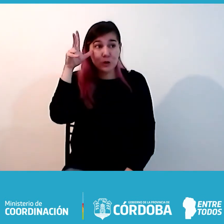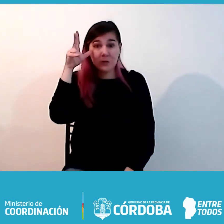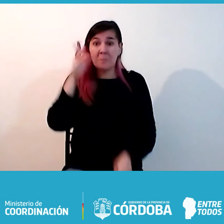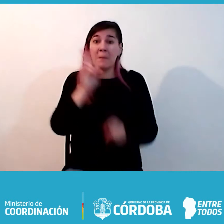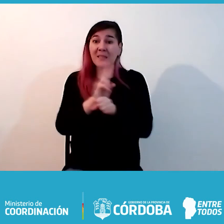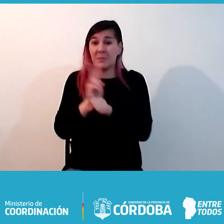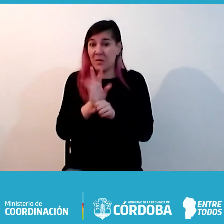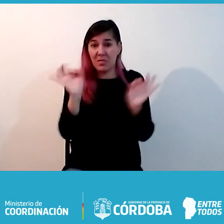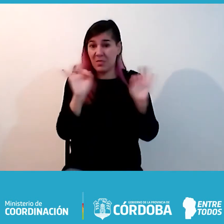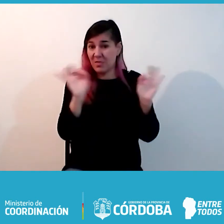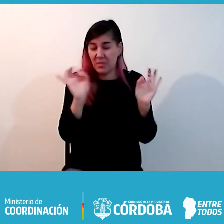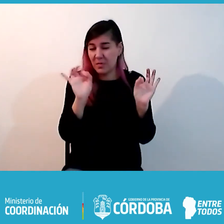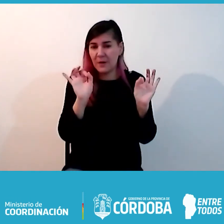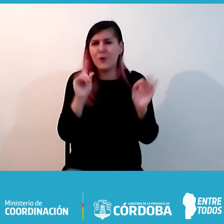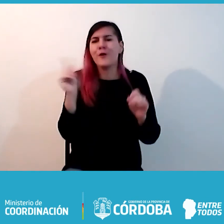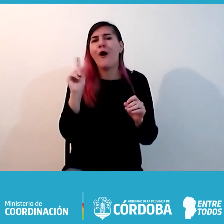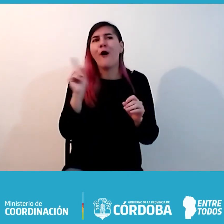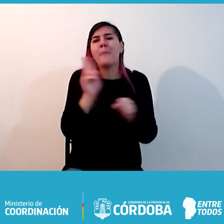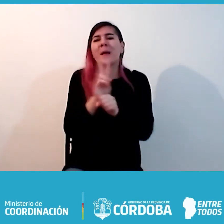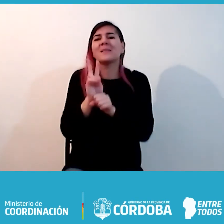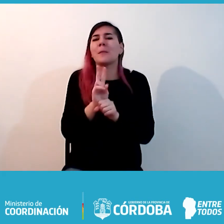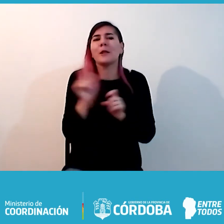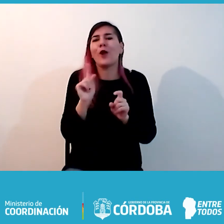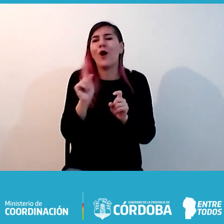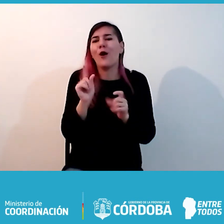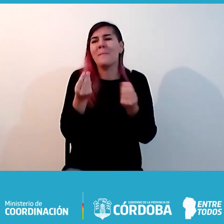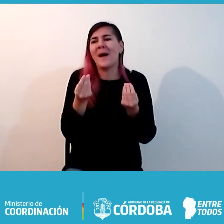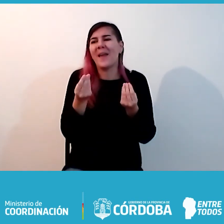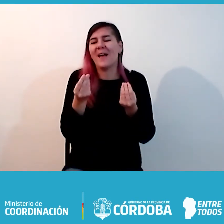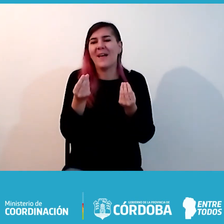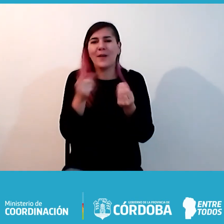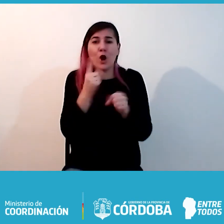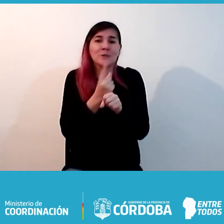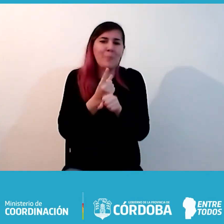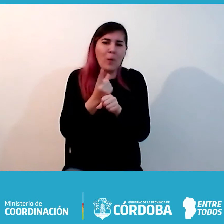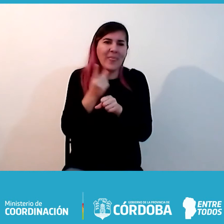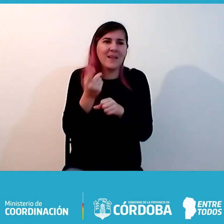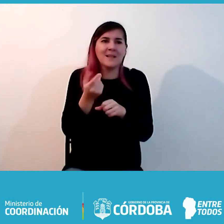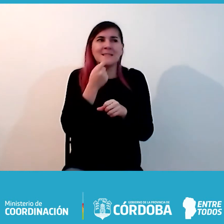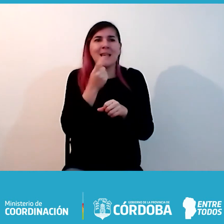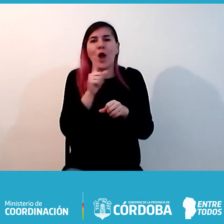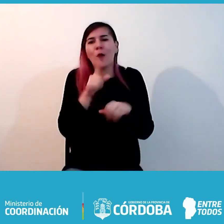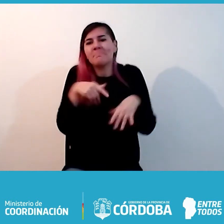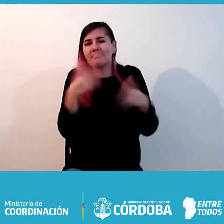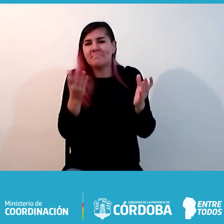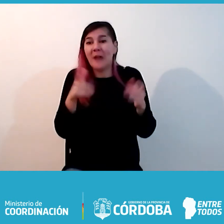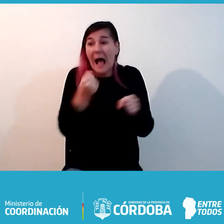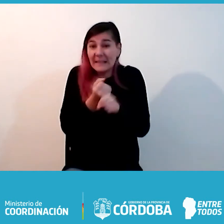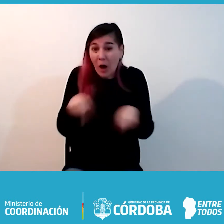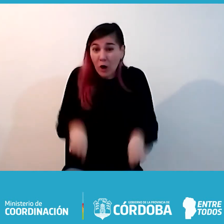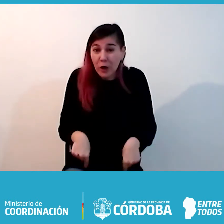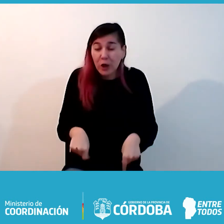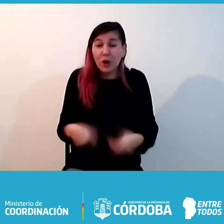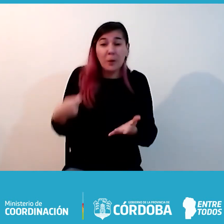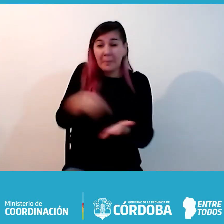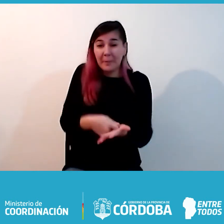mantenimientos importantes, no porque no se pudiera, sino para pauperizar esta traza, es que si hasta ahora no se han invertido para